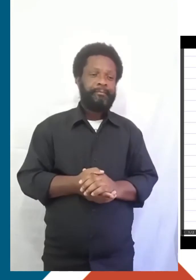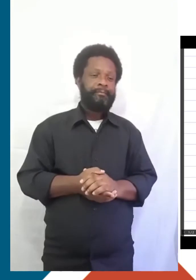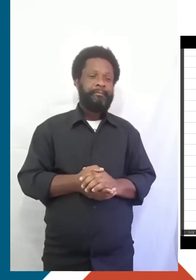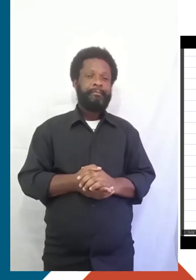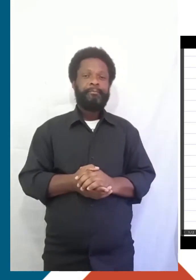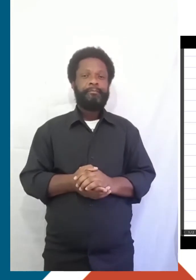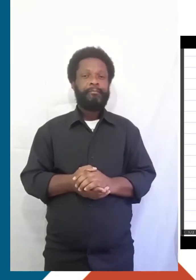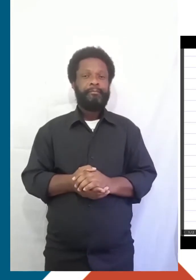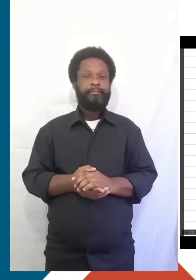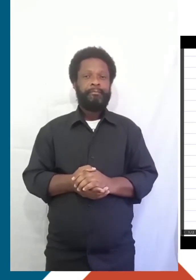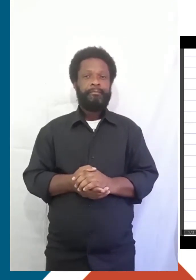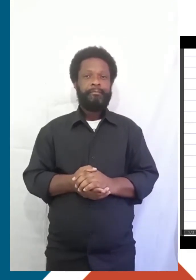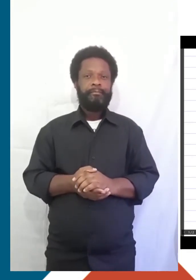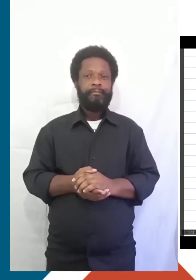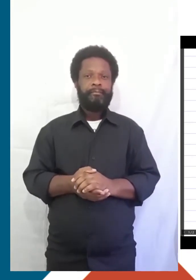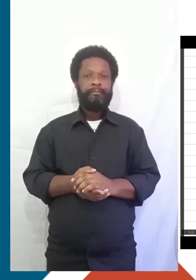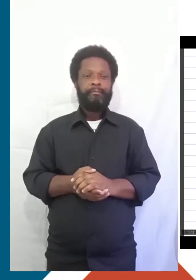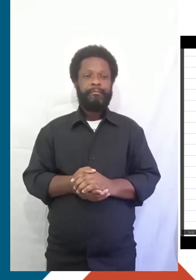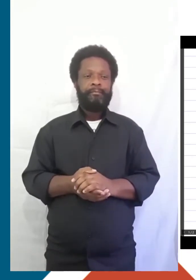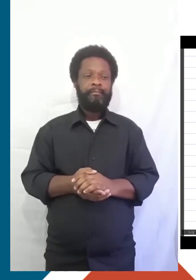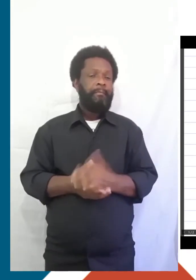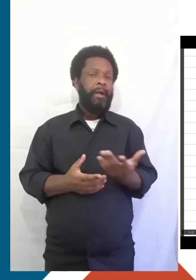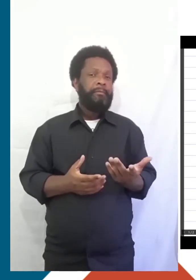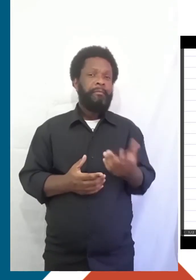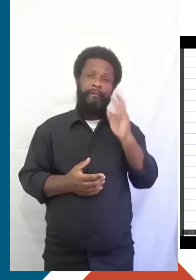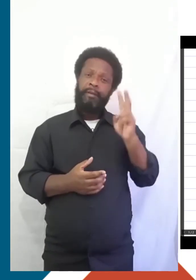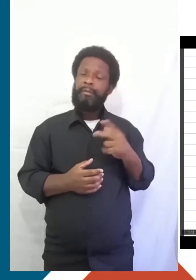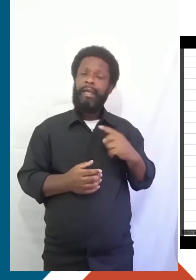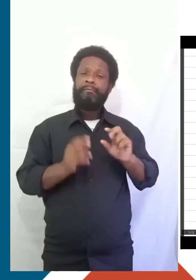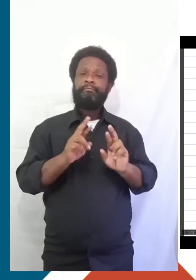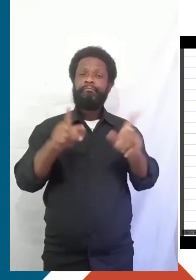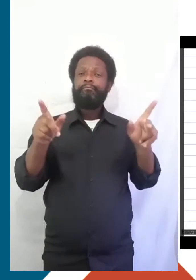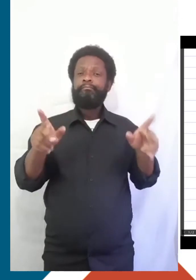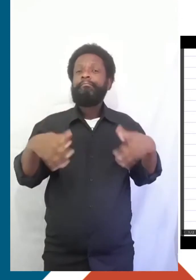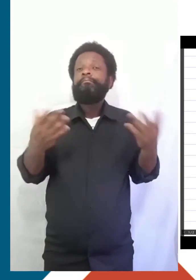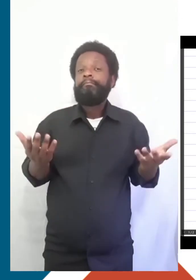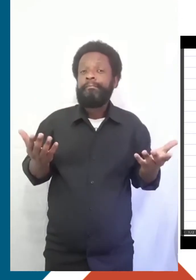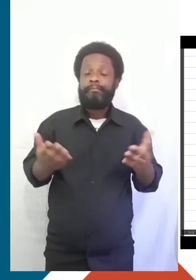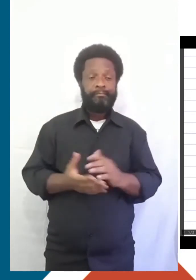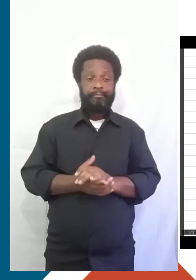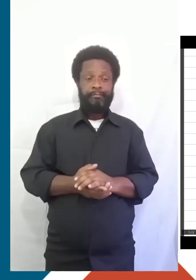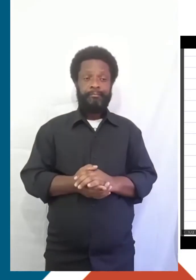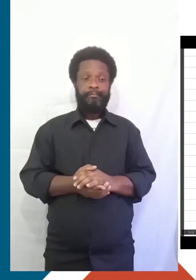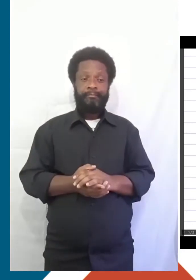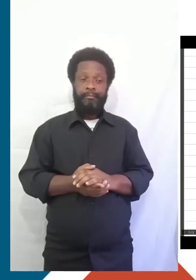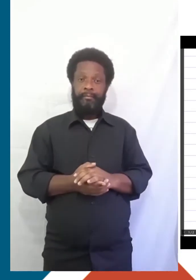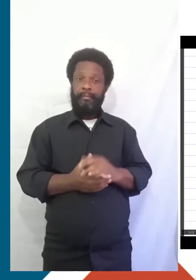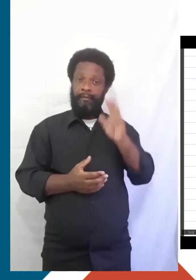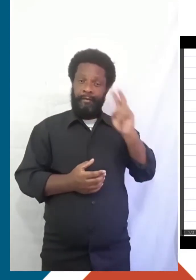assim por diante. Qual é a diferença?